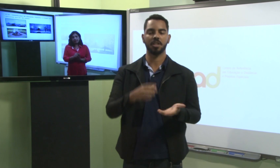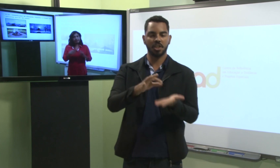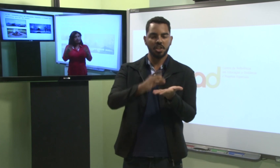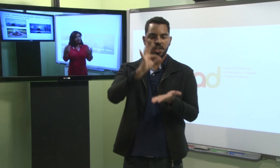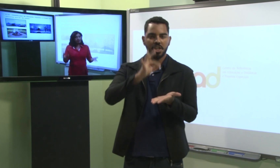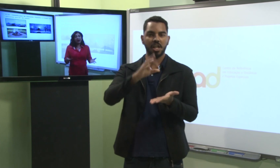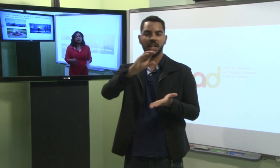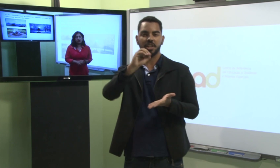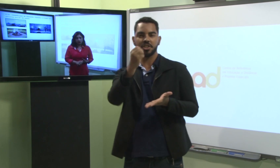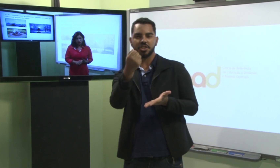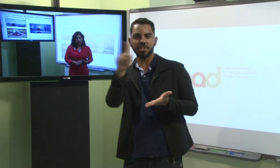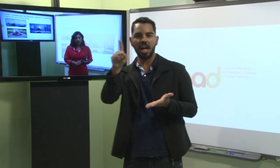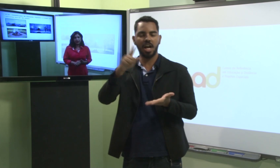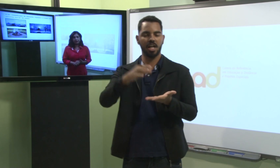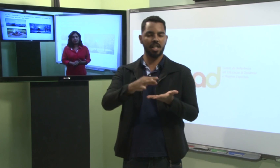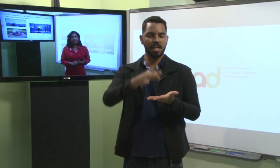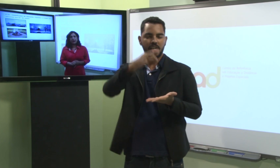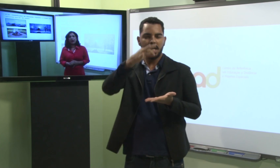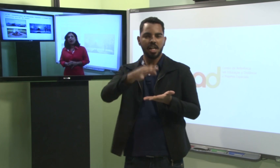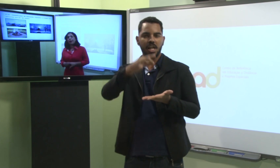quente, várias outras coisas.